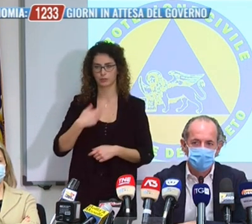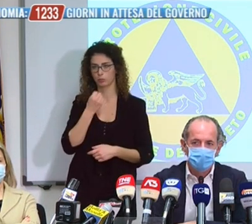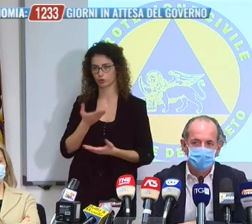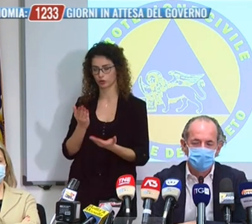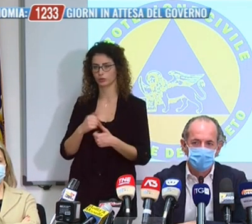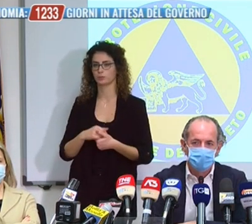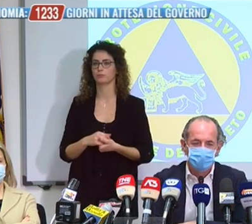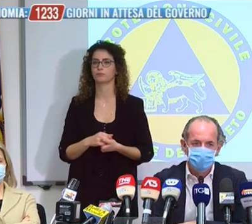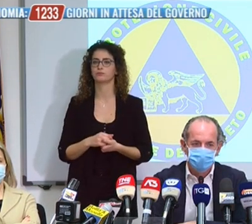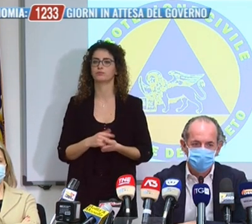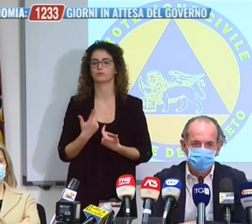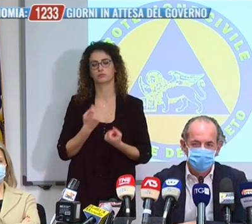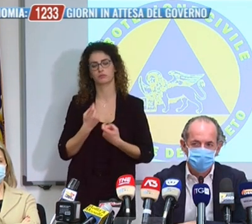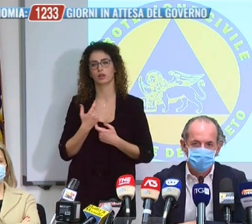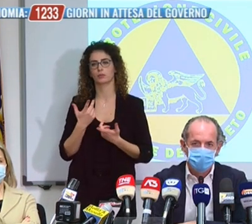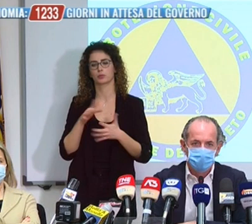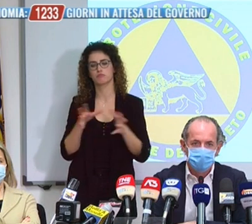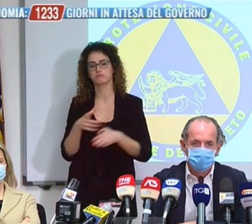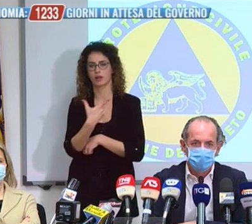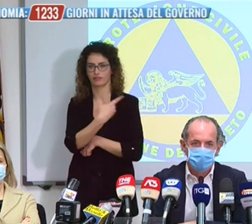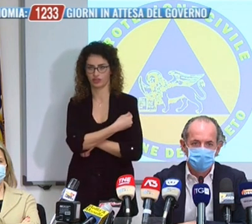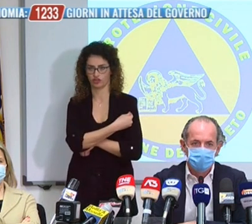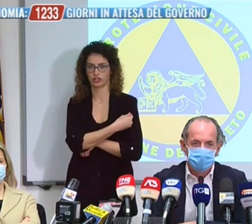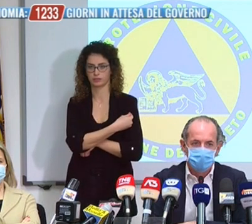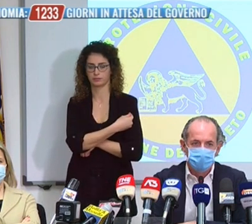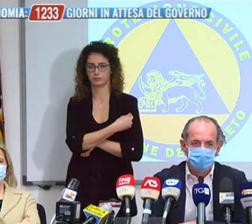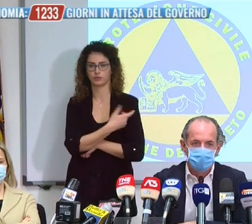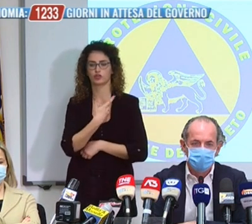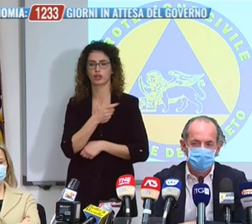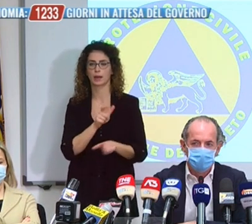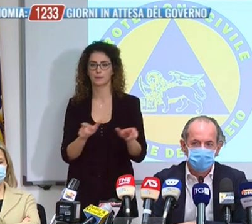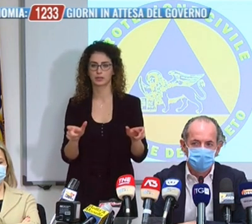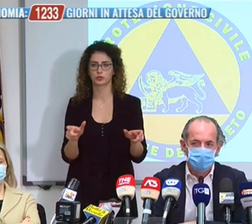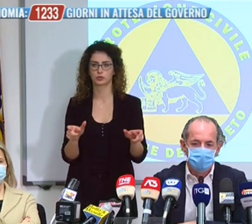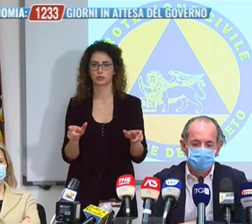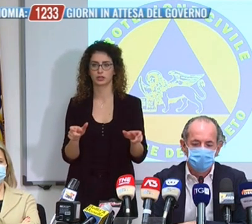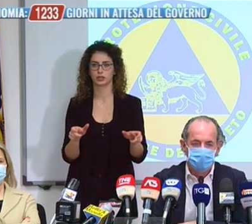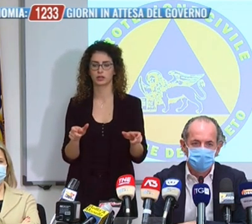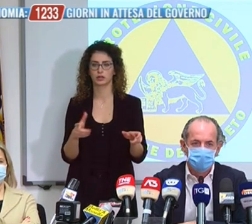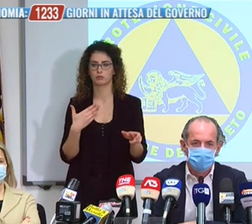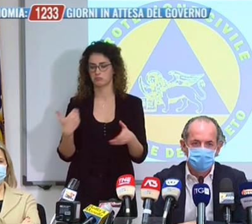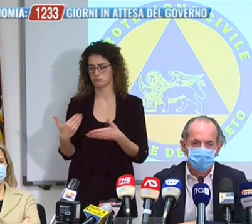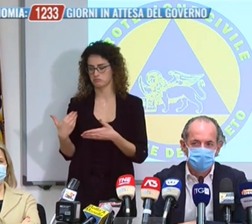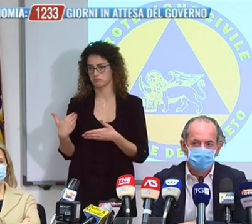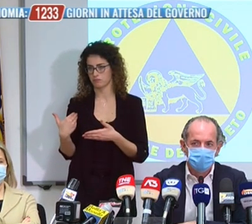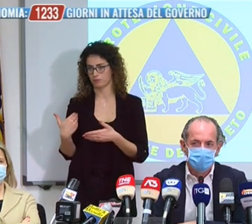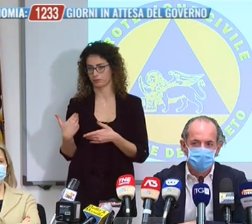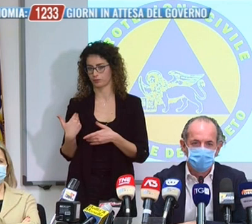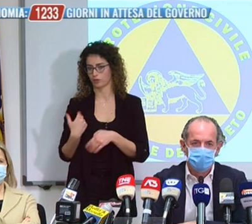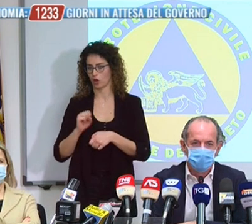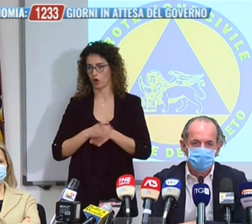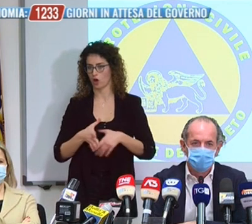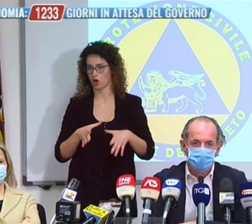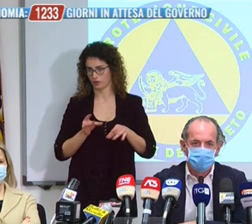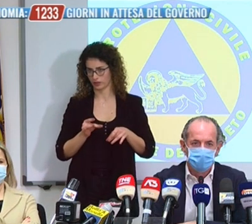Buongiorno. Rimanendo nel tema dei vaccini, appunto, ci sono persone che hanno avuto anche recentemente il Covid, alcune